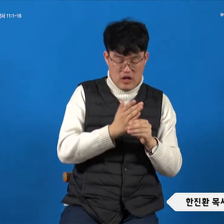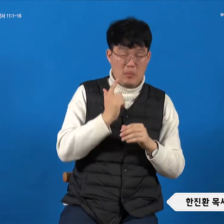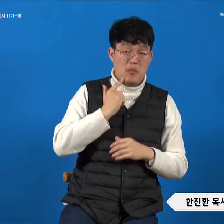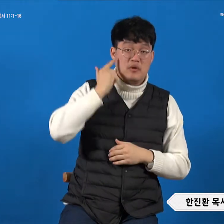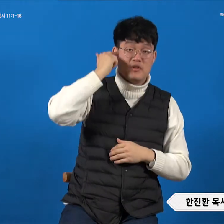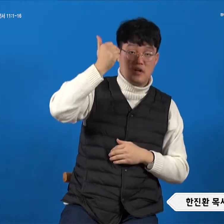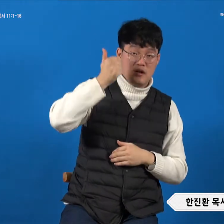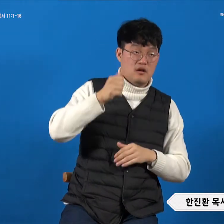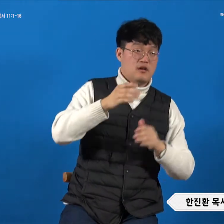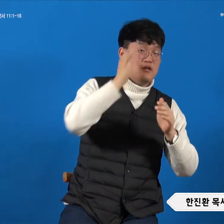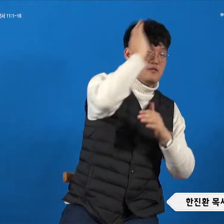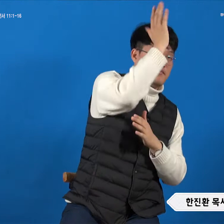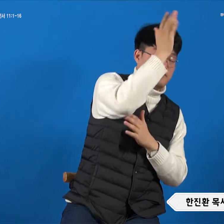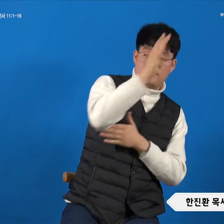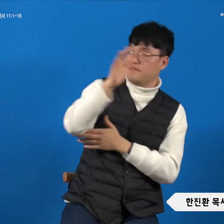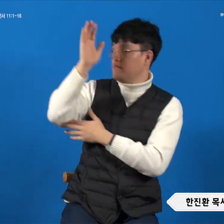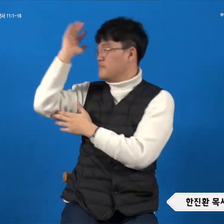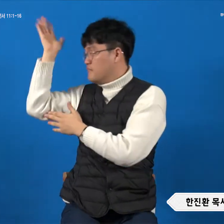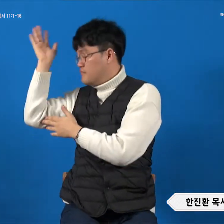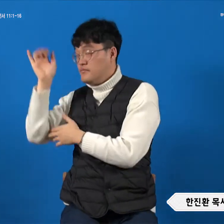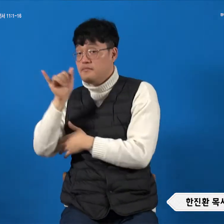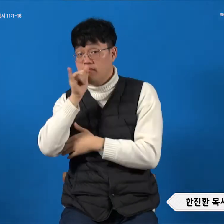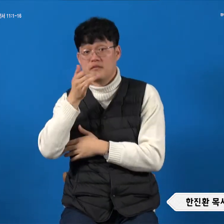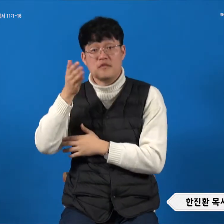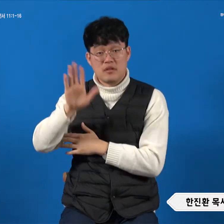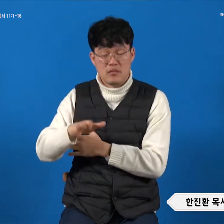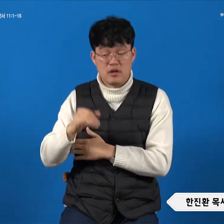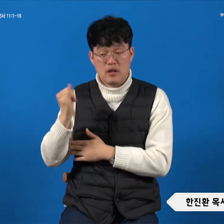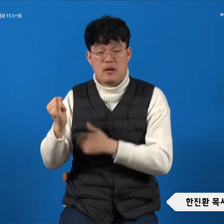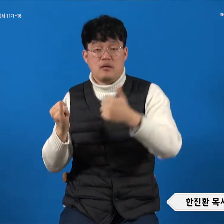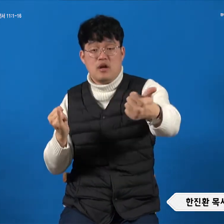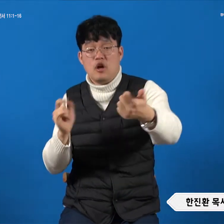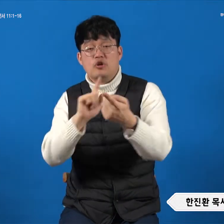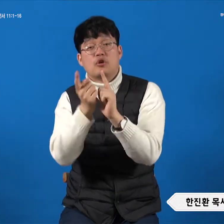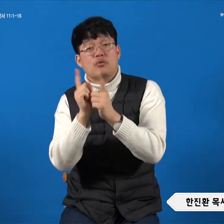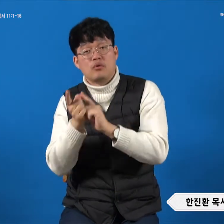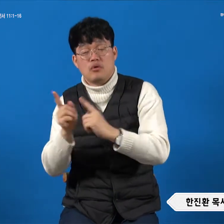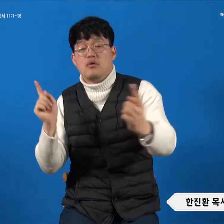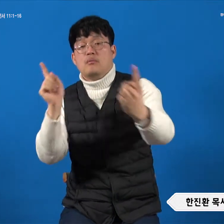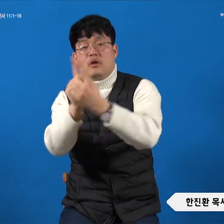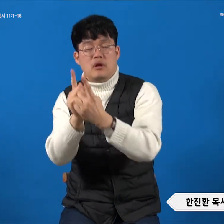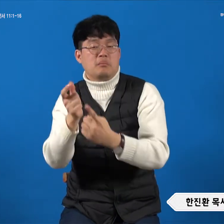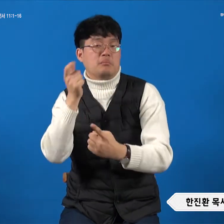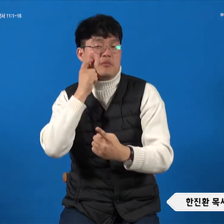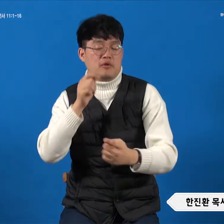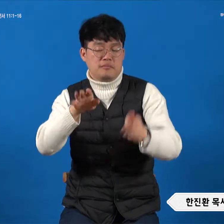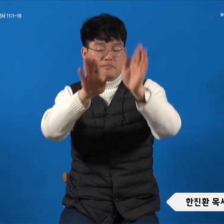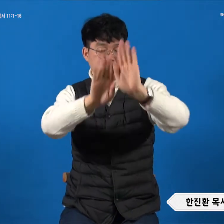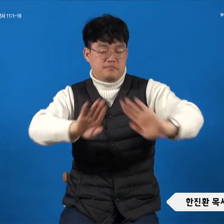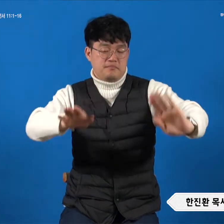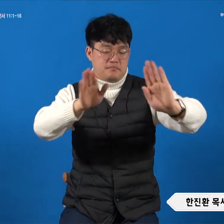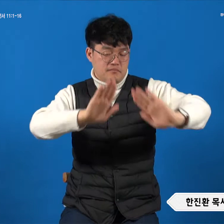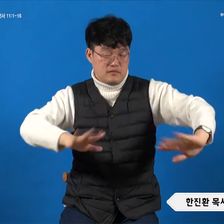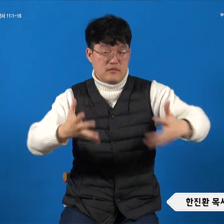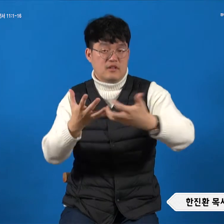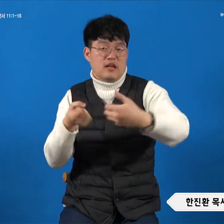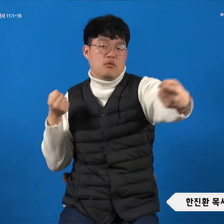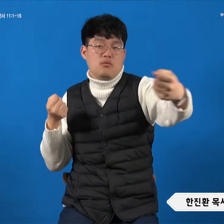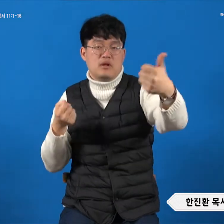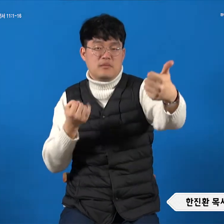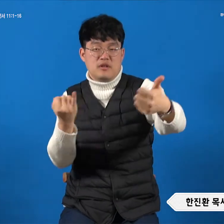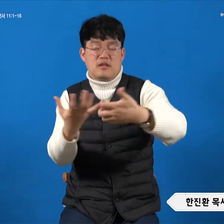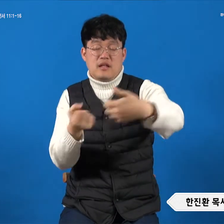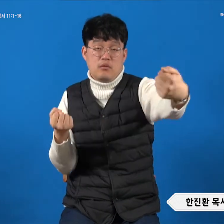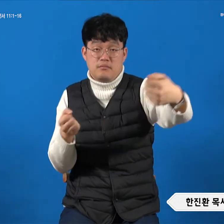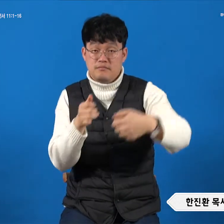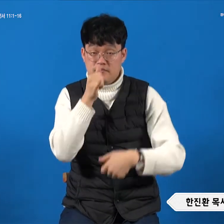앞에서 예배를 인도할 때는 남녀가 다 보이지만은 교인들은 남반, 여반, 가운데 휘장해서 서로를